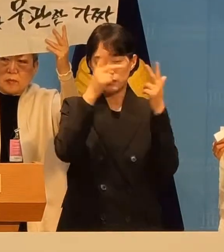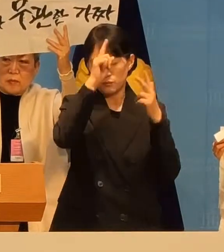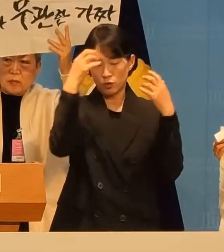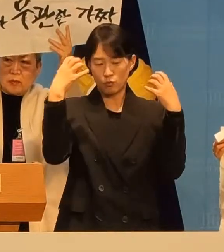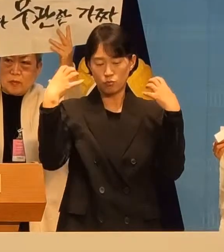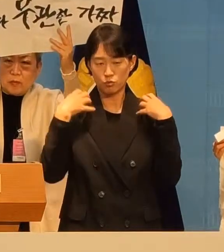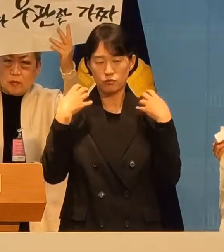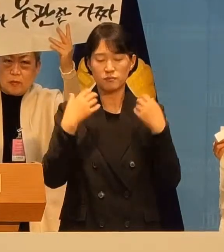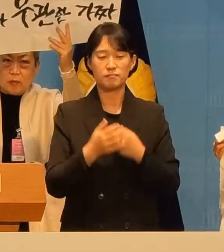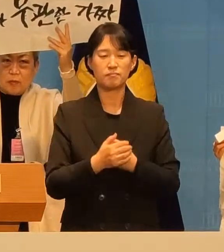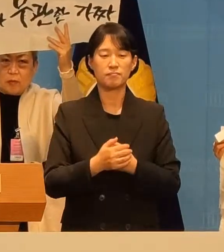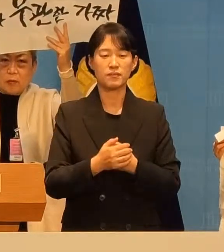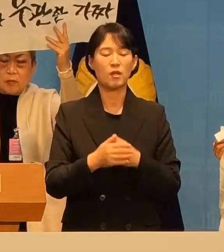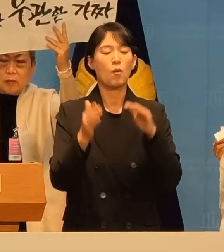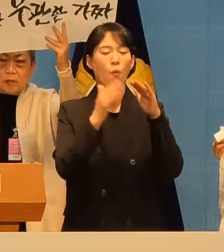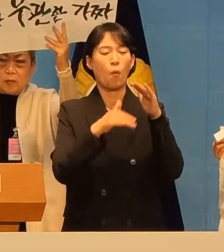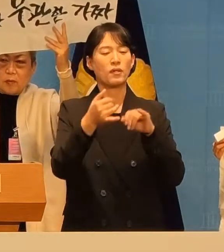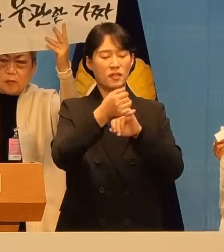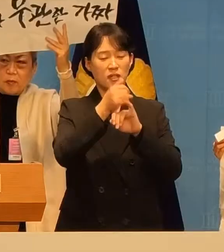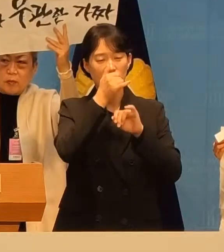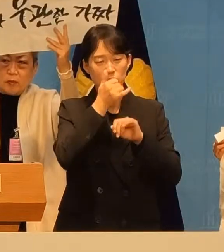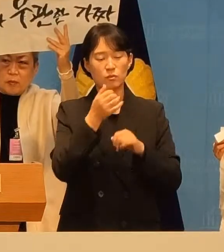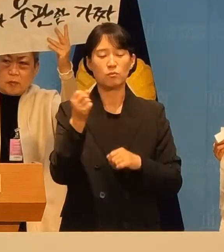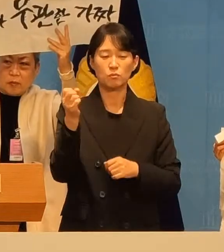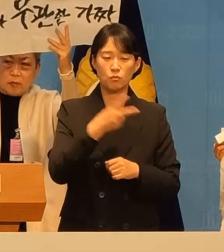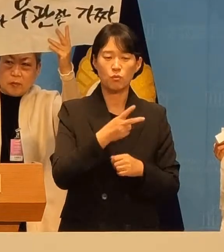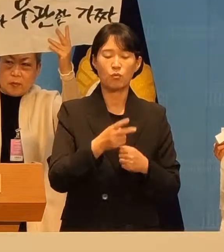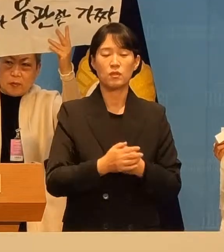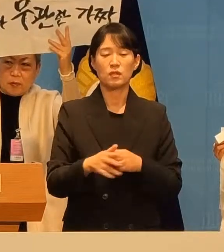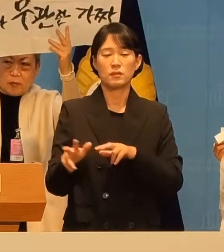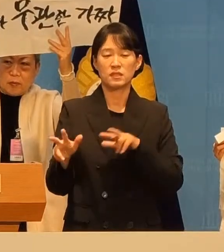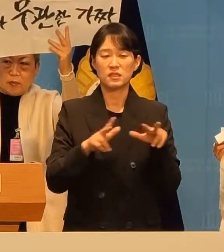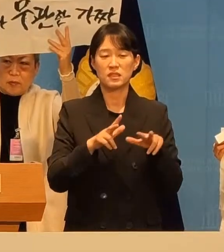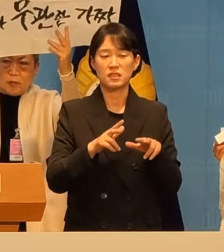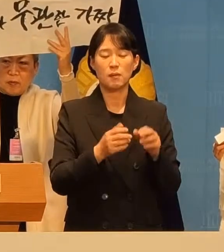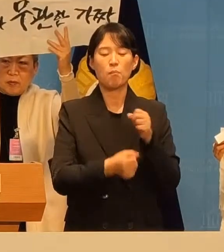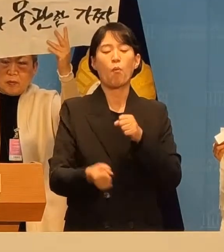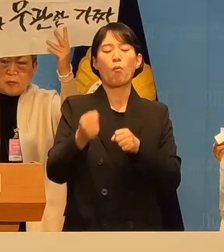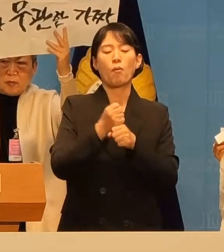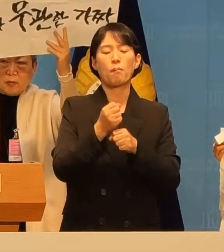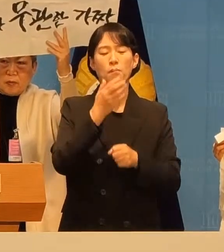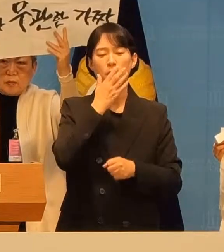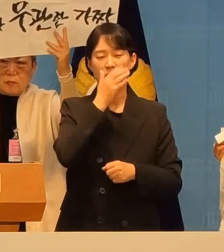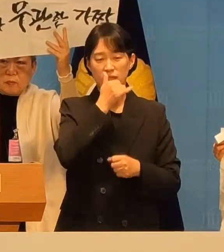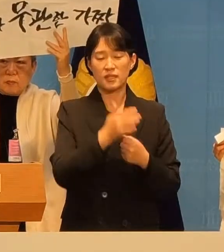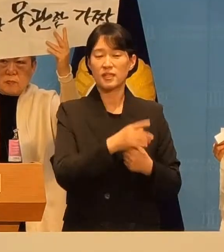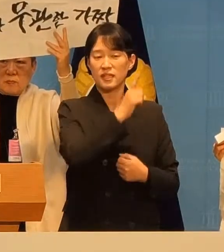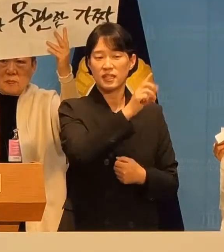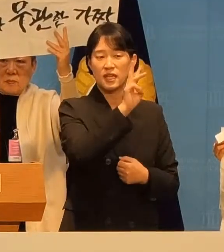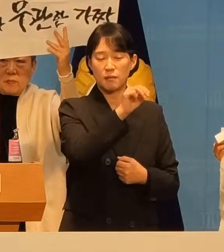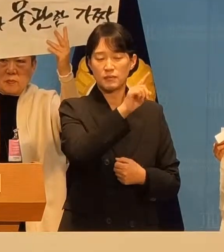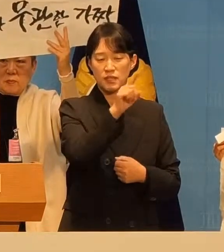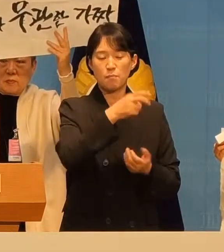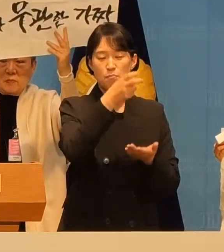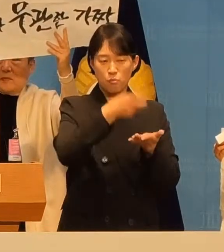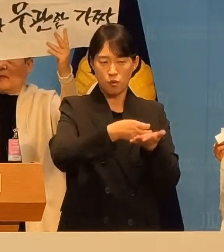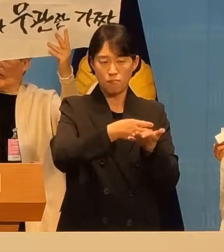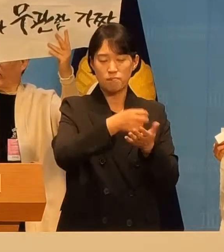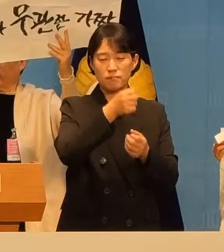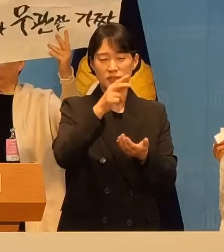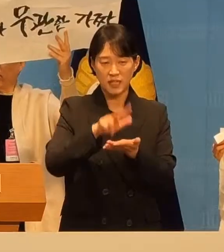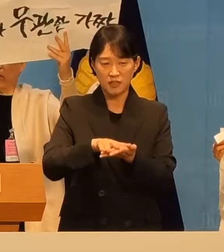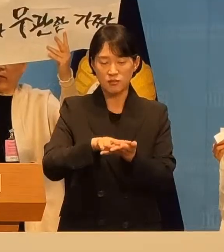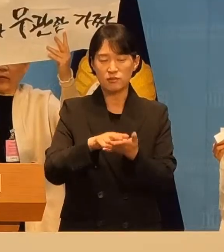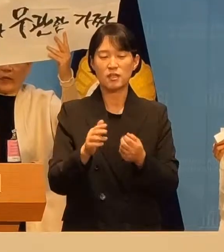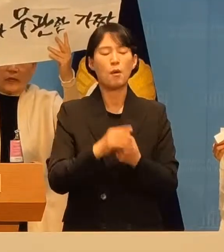복원을 공약했고 이는 국무회의 비준을 통해 즉시 복원될 수 있다. 비무장지대법 제정은 비무장지대의